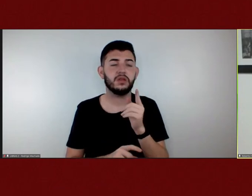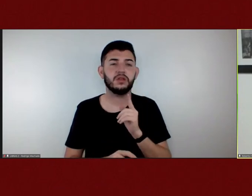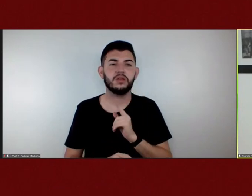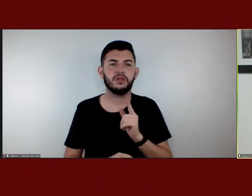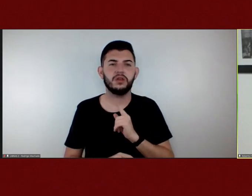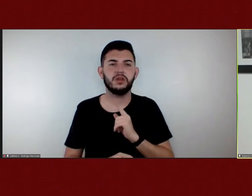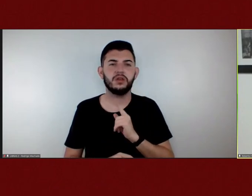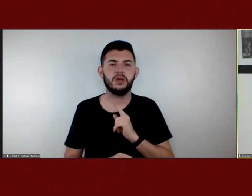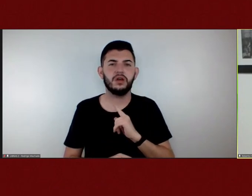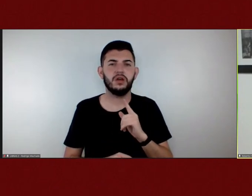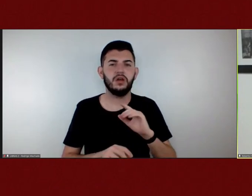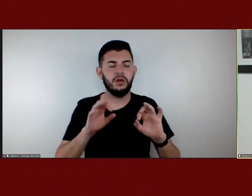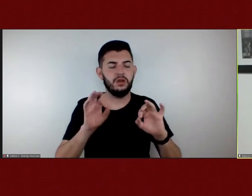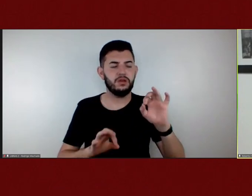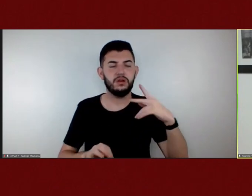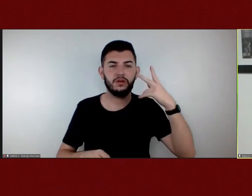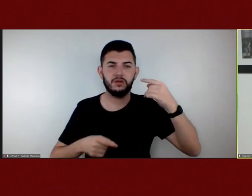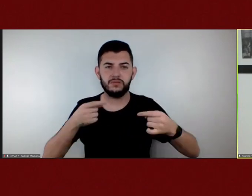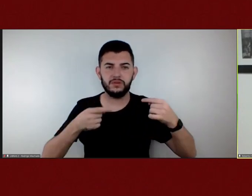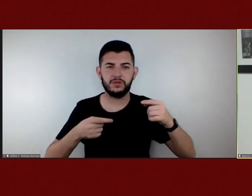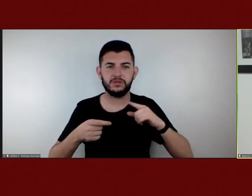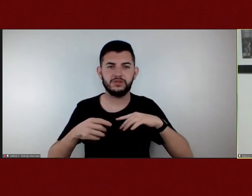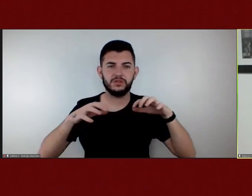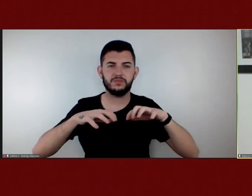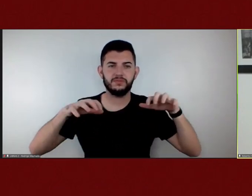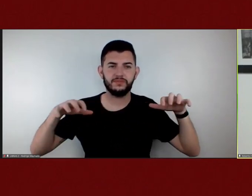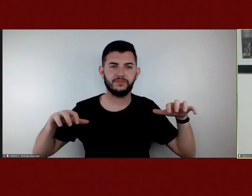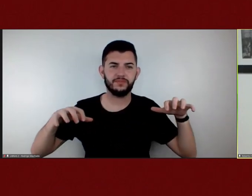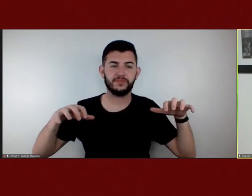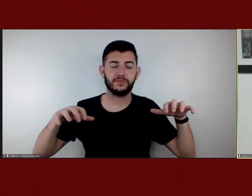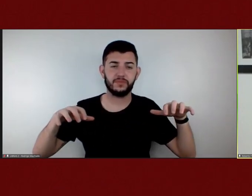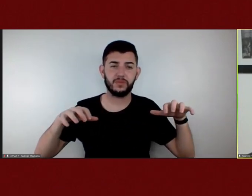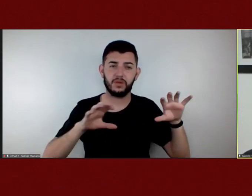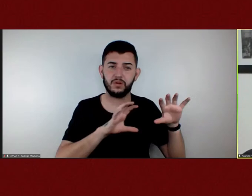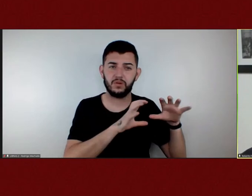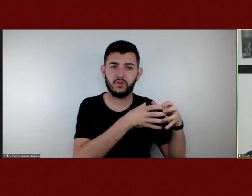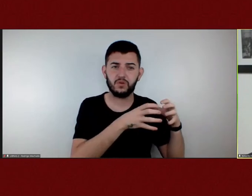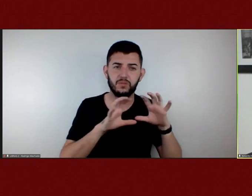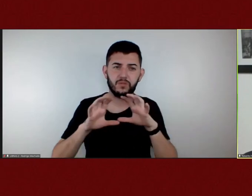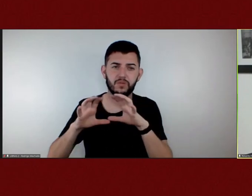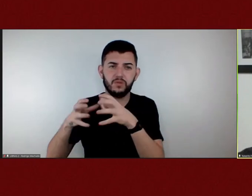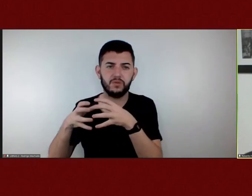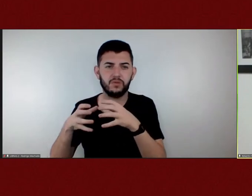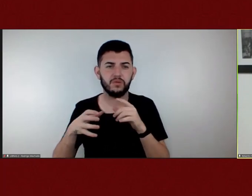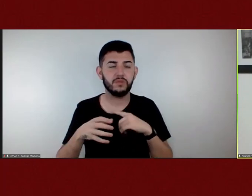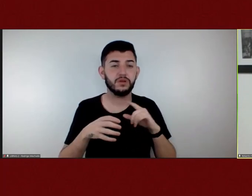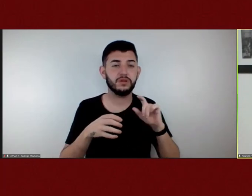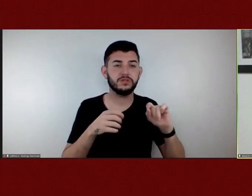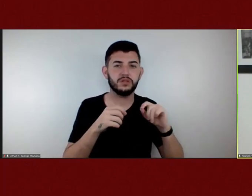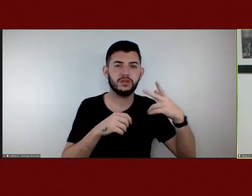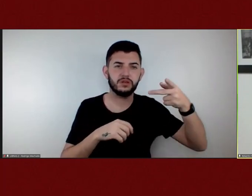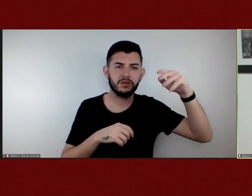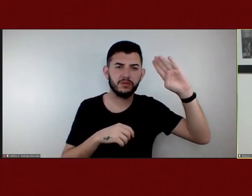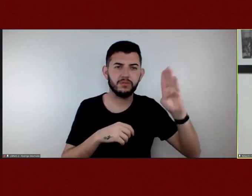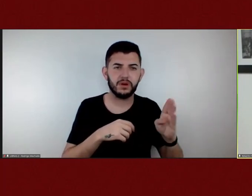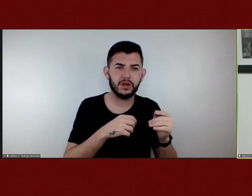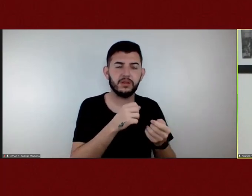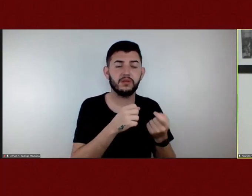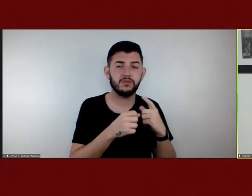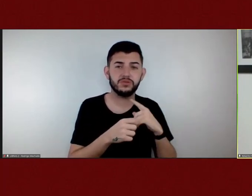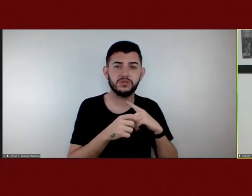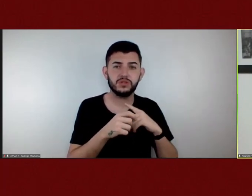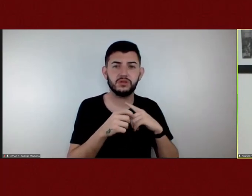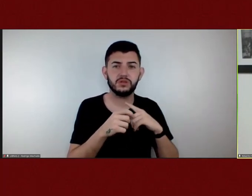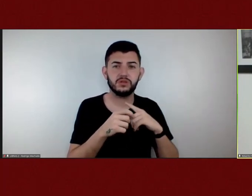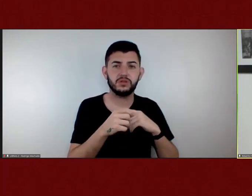polos. De um lado, o fascismo, aqui no Brasil, integralismo, do outro lado, o comunismo. E o PCB foi